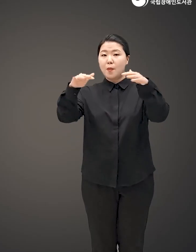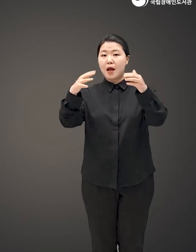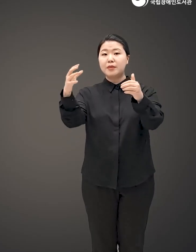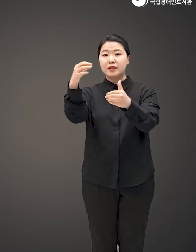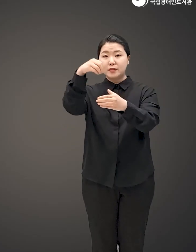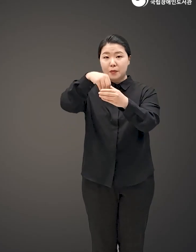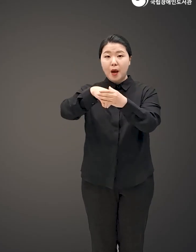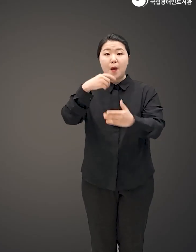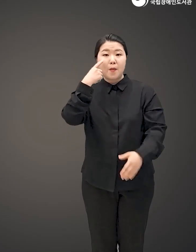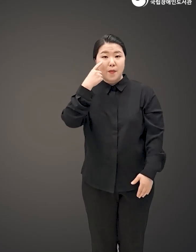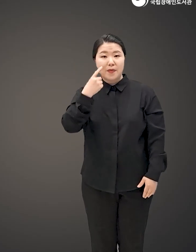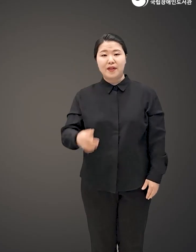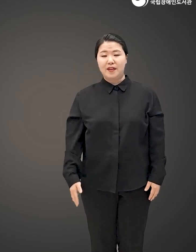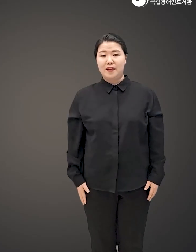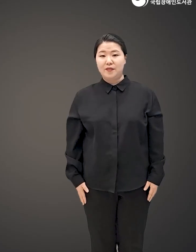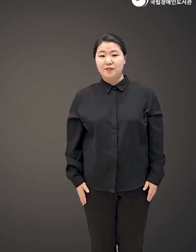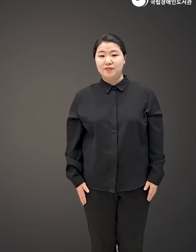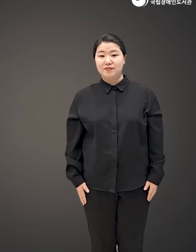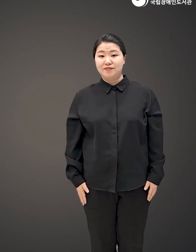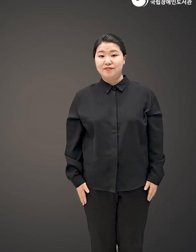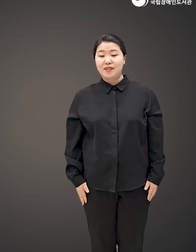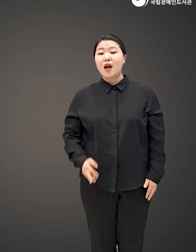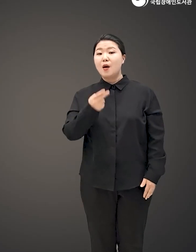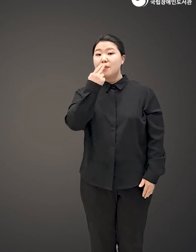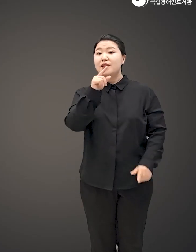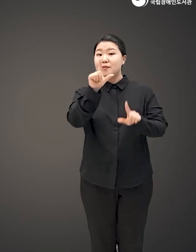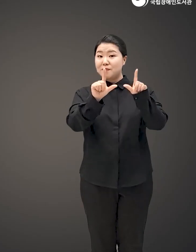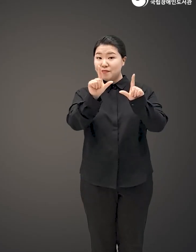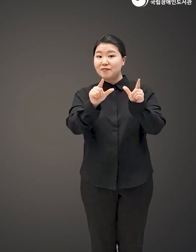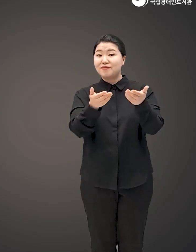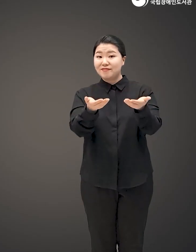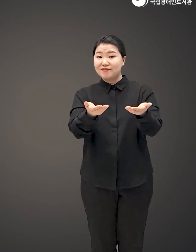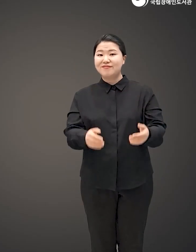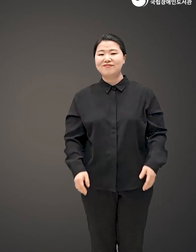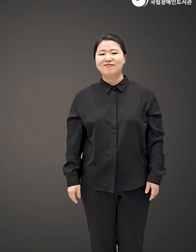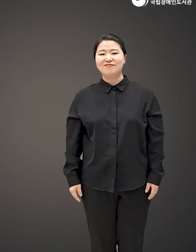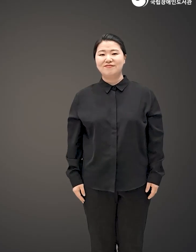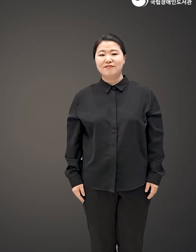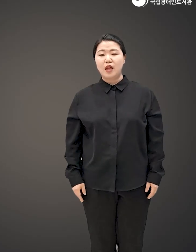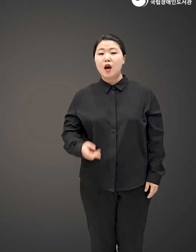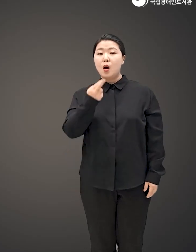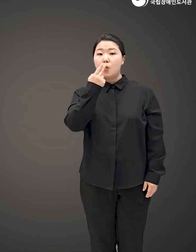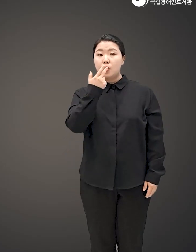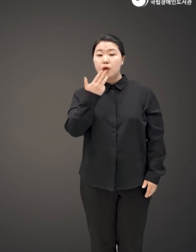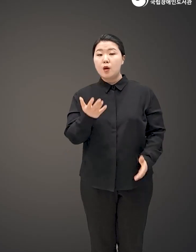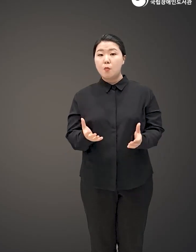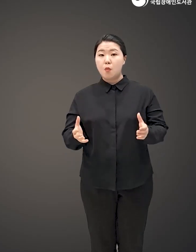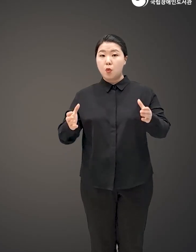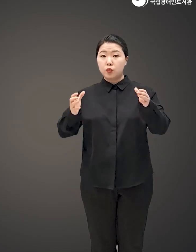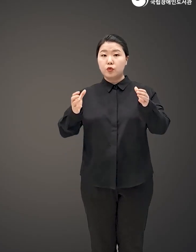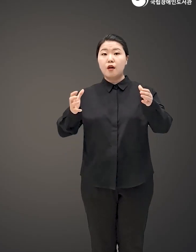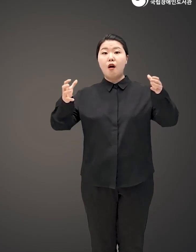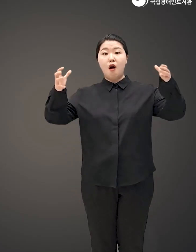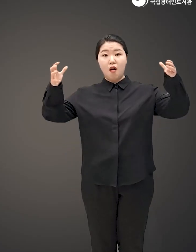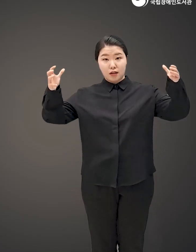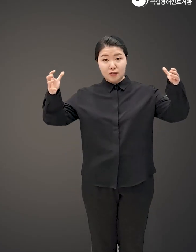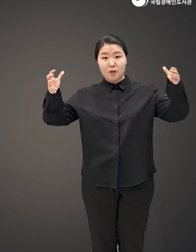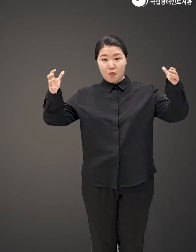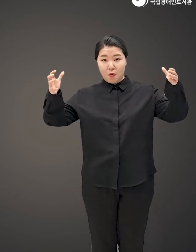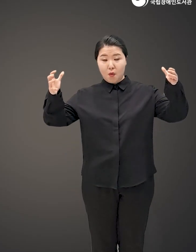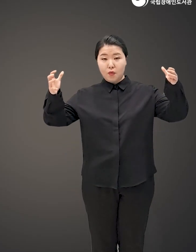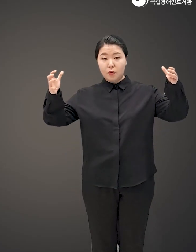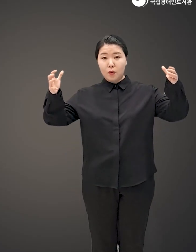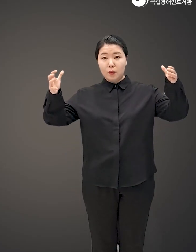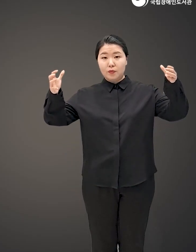잡아 보려고 합니다. 네, 이렇게 생긴 비닐봉투인데요. 이 비닐봉투는 크기도